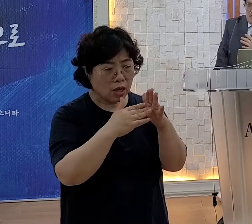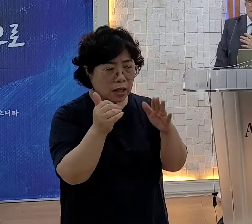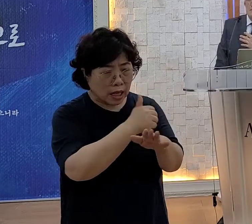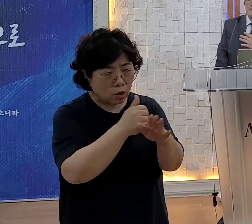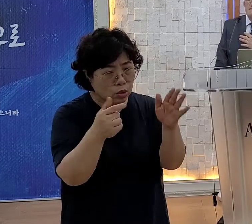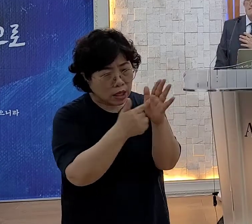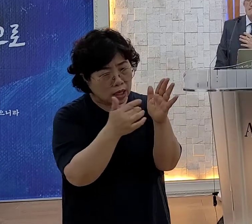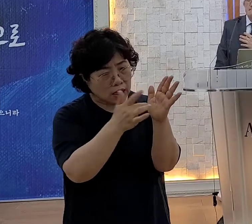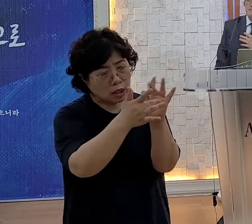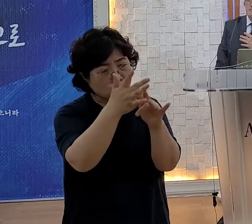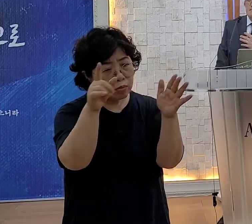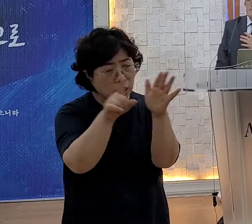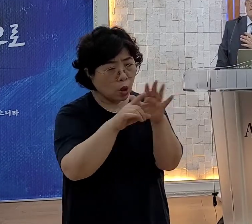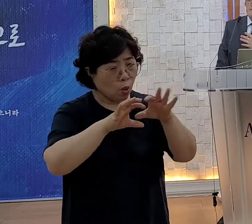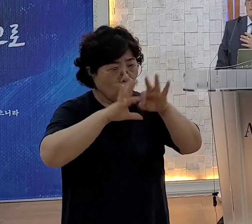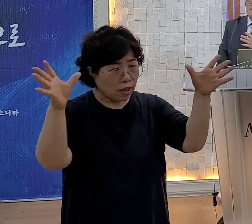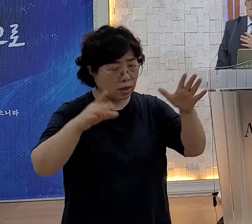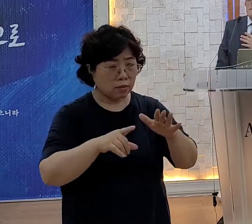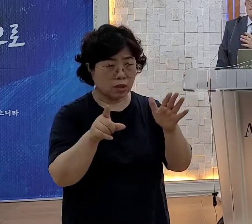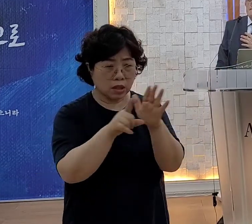저 죄인.